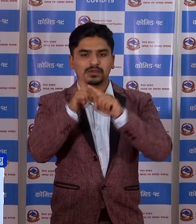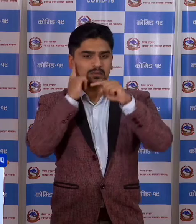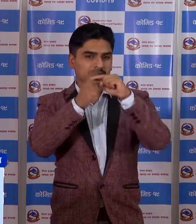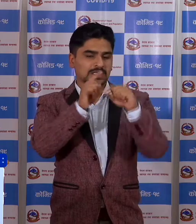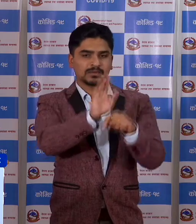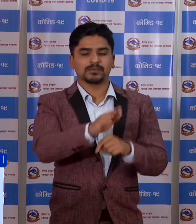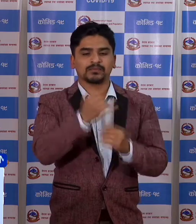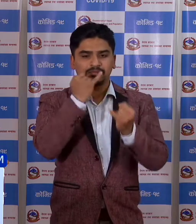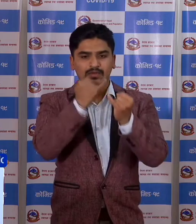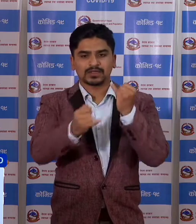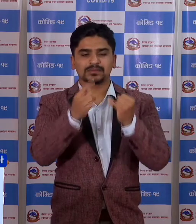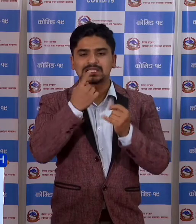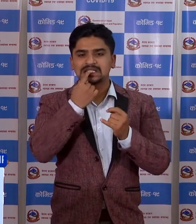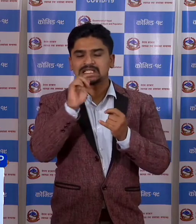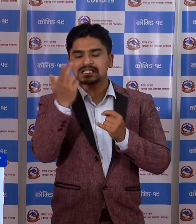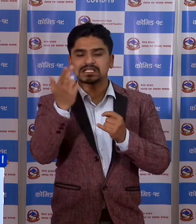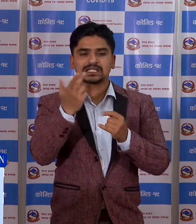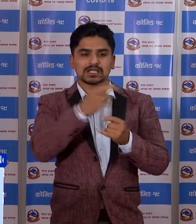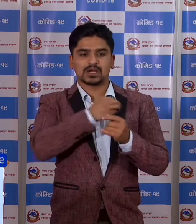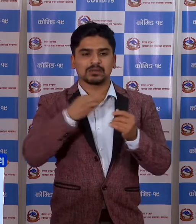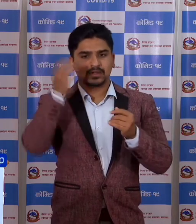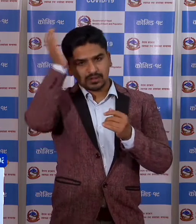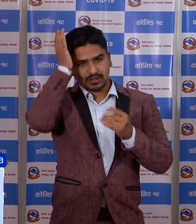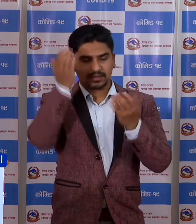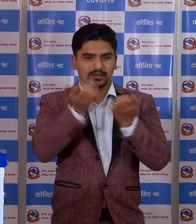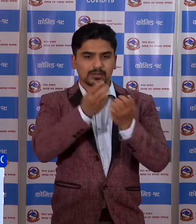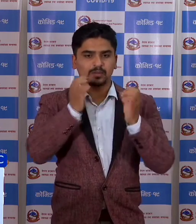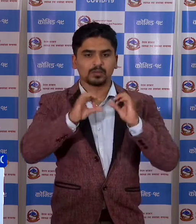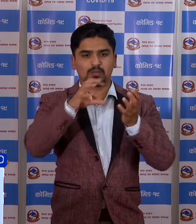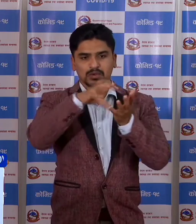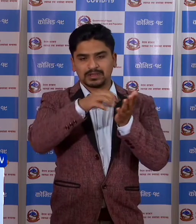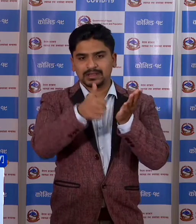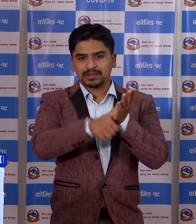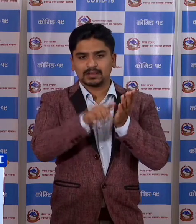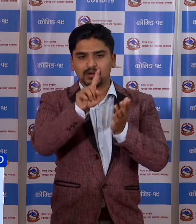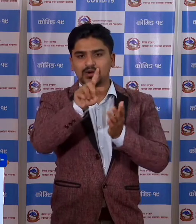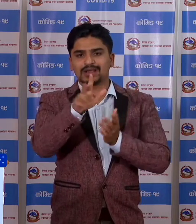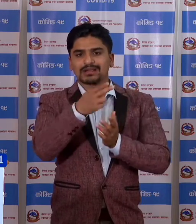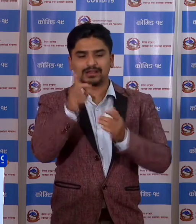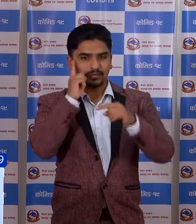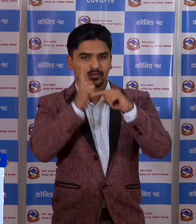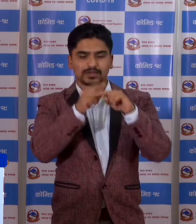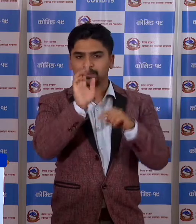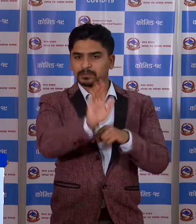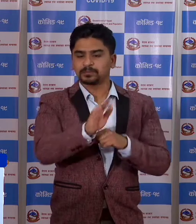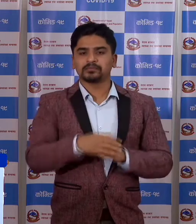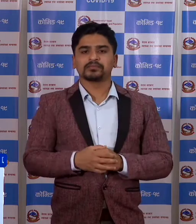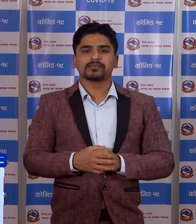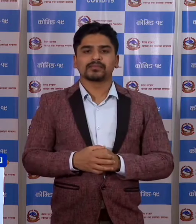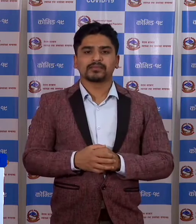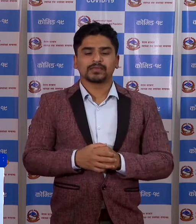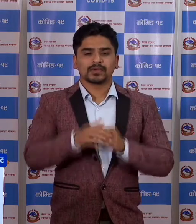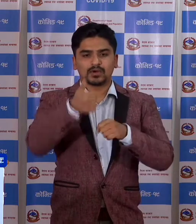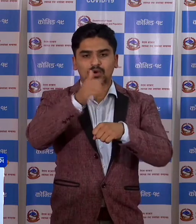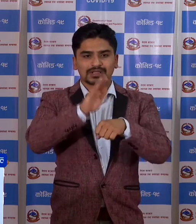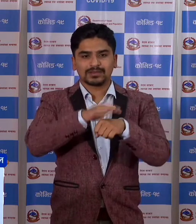छ। अंतिम में सेती अस्पताल को धनगढ़ी में गरिएको प्रयोगशाला को परीक्षण में 18 जना को पोजिटिव आएको छ।